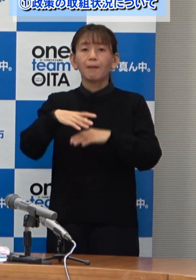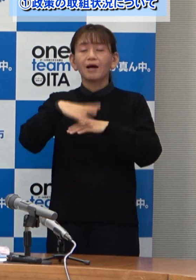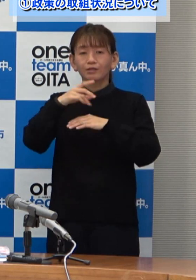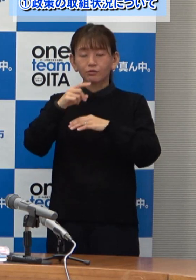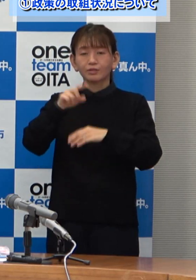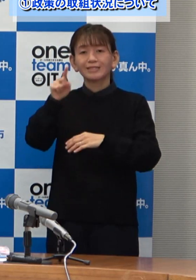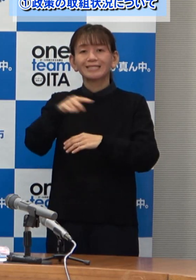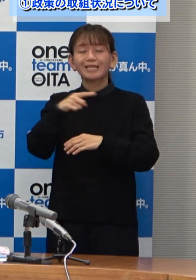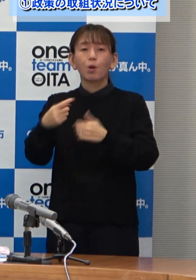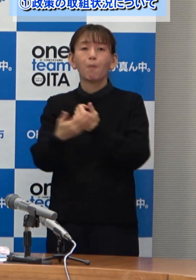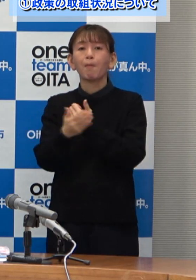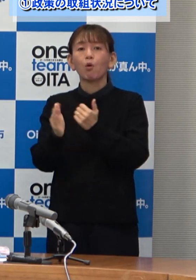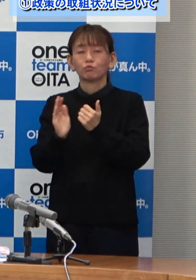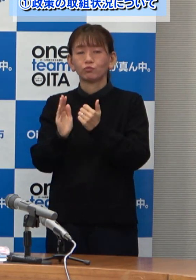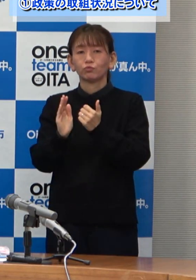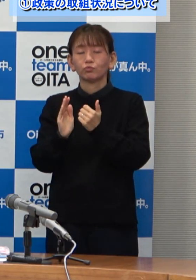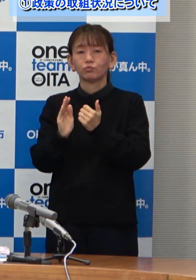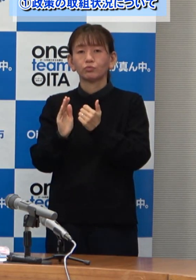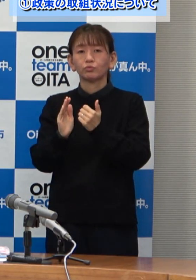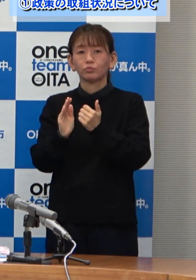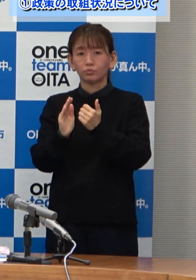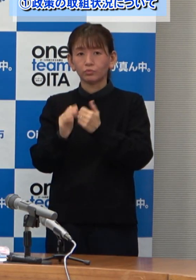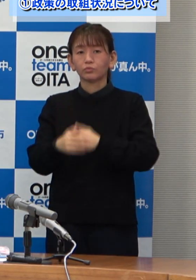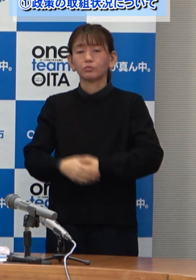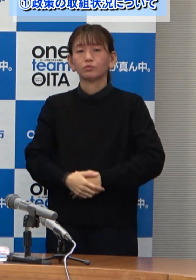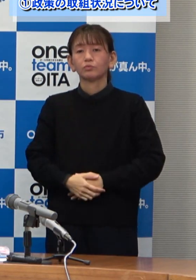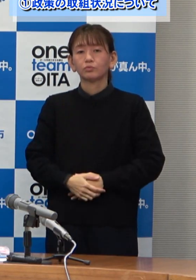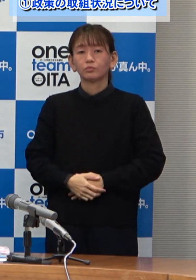でえ